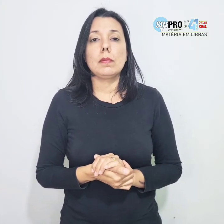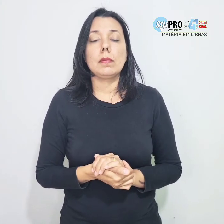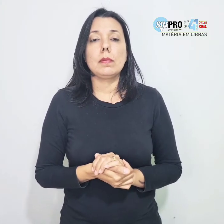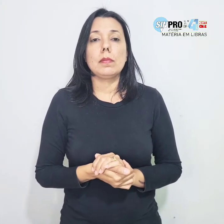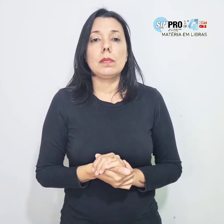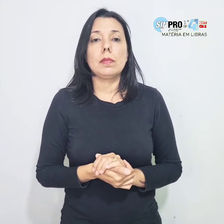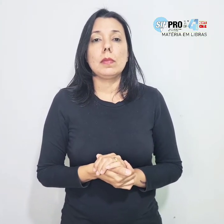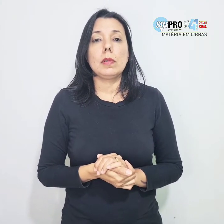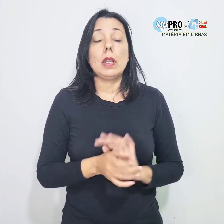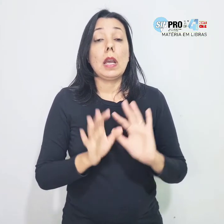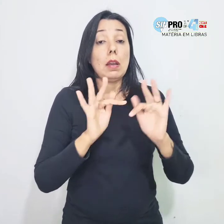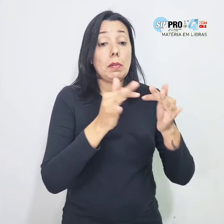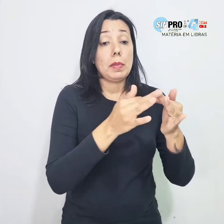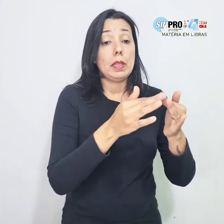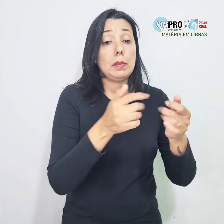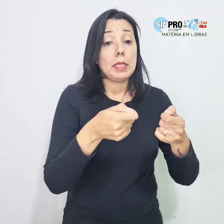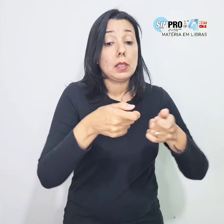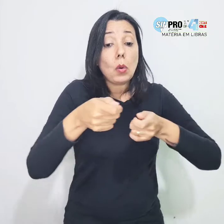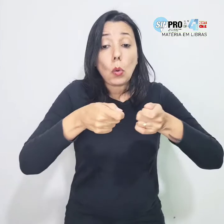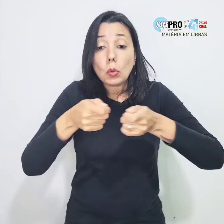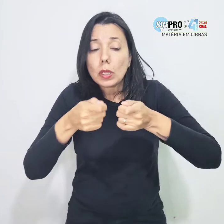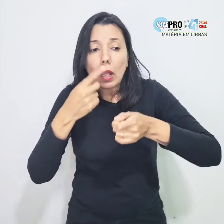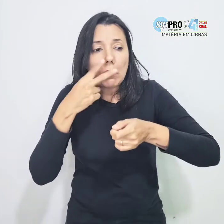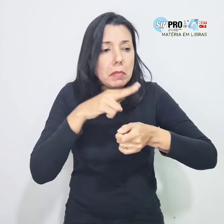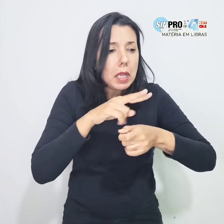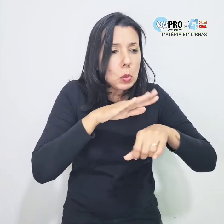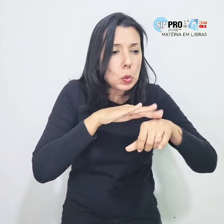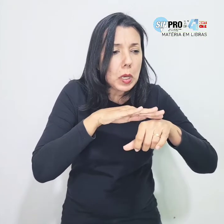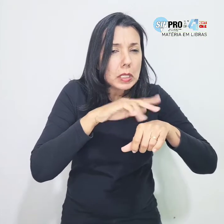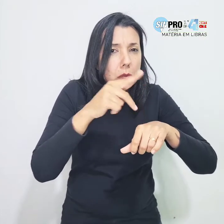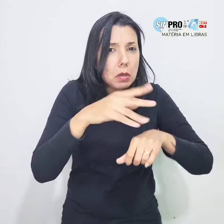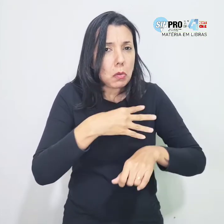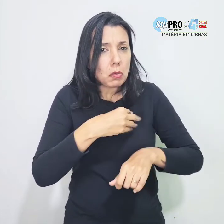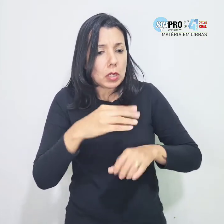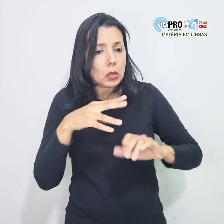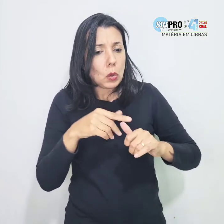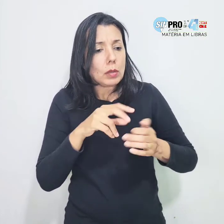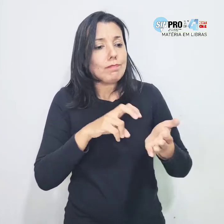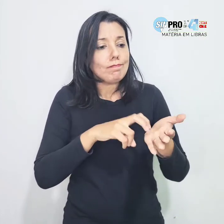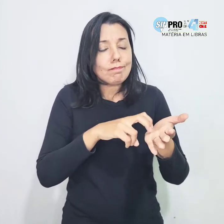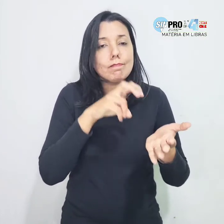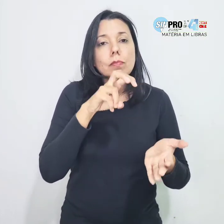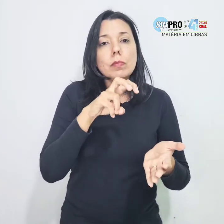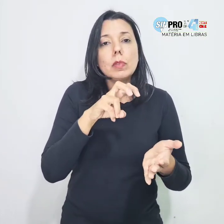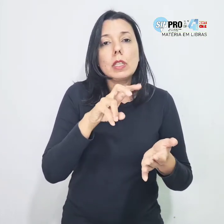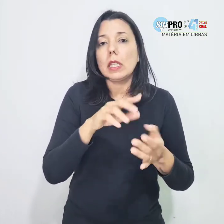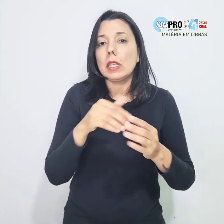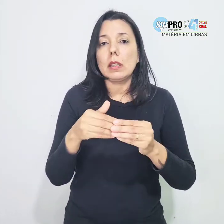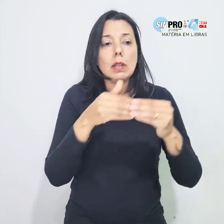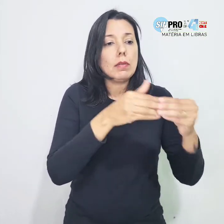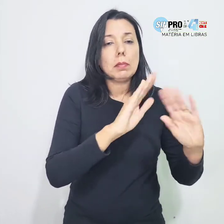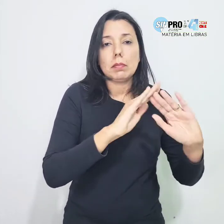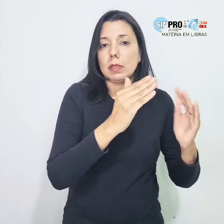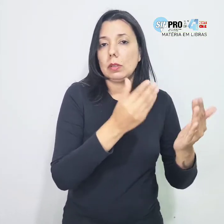Os pais devem monitorar sinais de doença em seus filhos todas as manhãs e não enviá-los para a escola diante